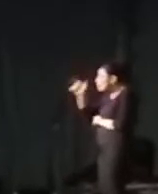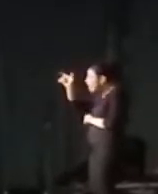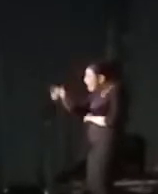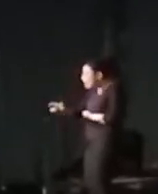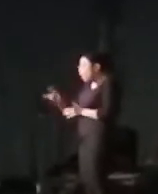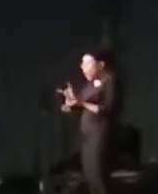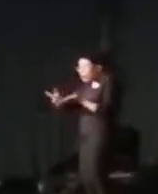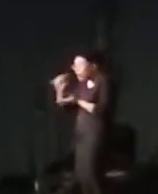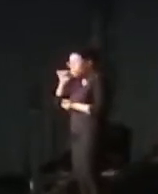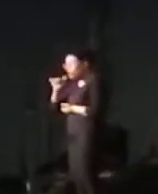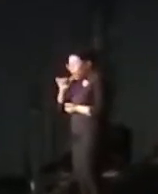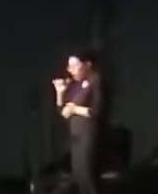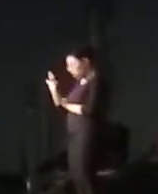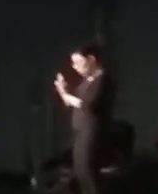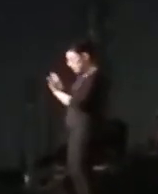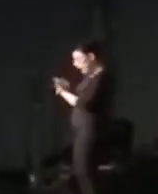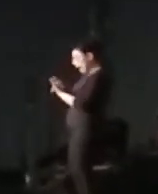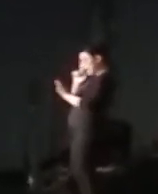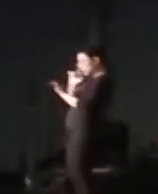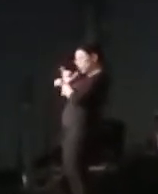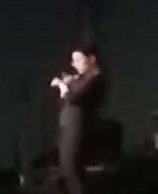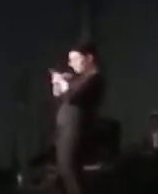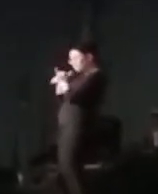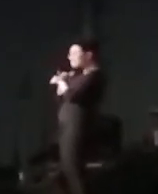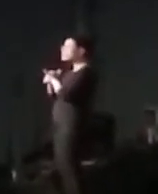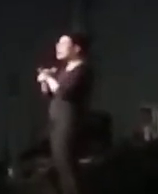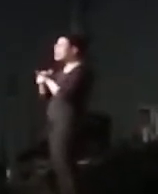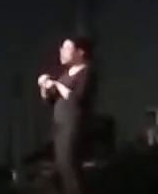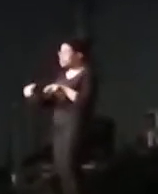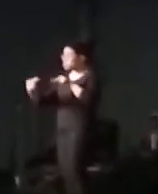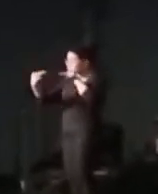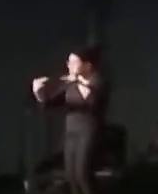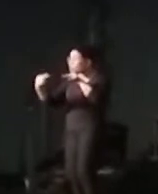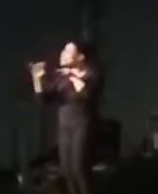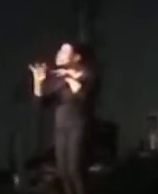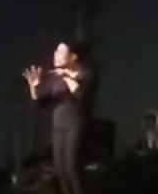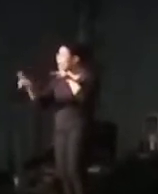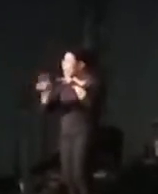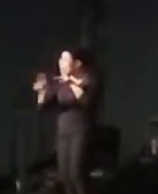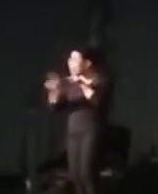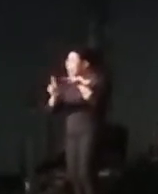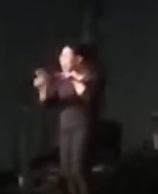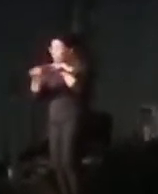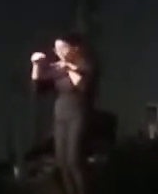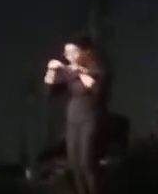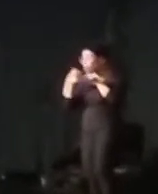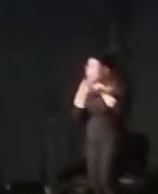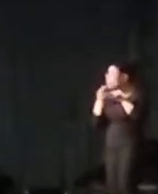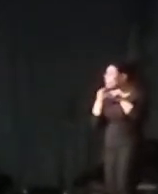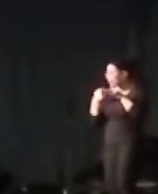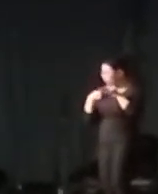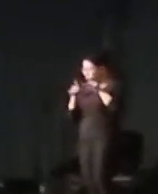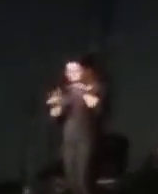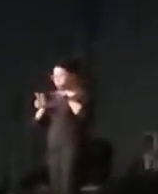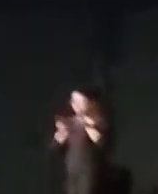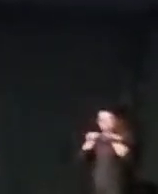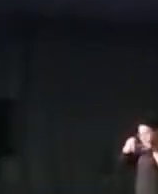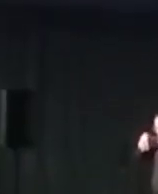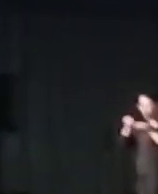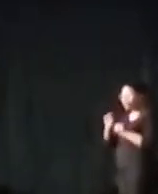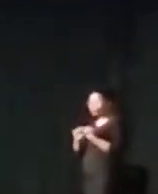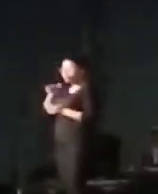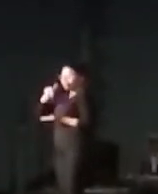um plano desse, e ele só falava com o Antônio, então a gente estava preparado. Quem estava mais em cima do